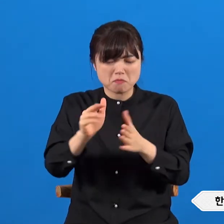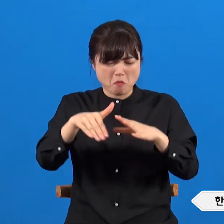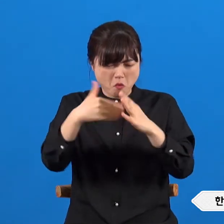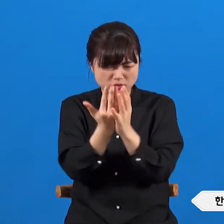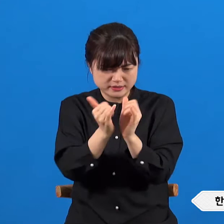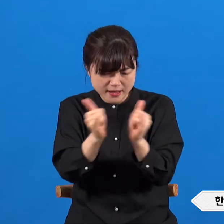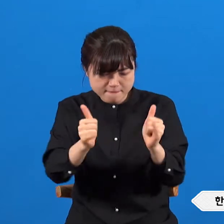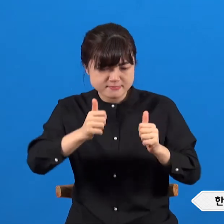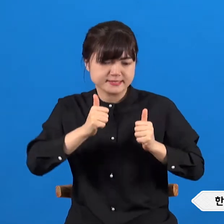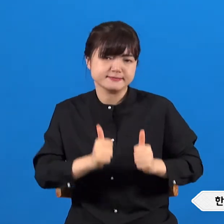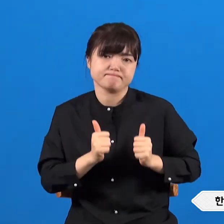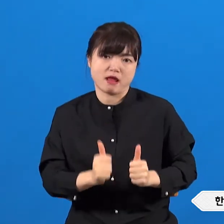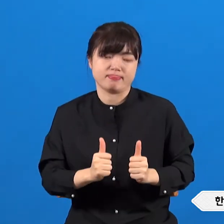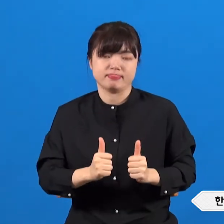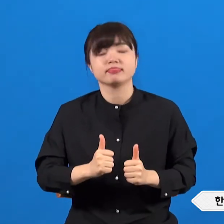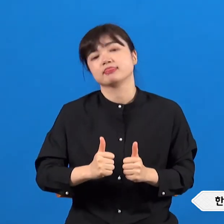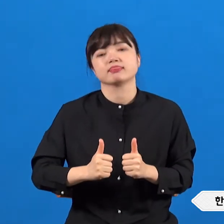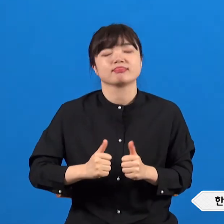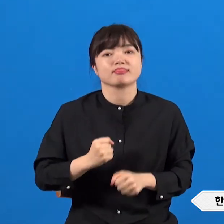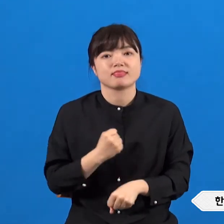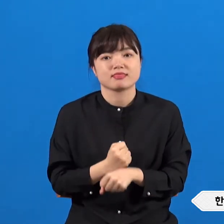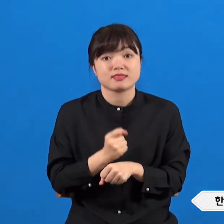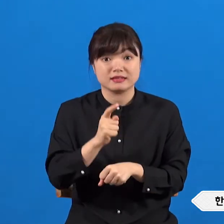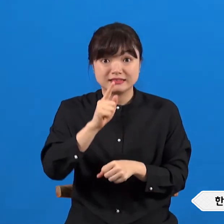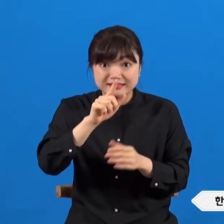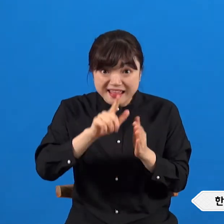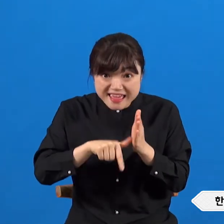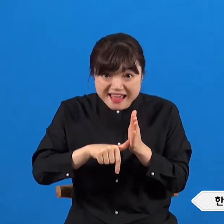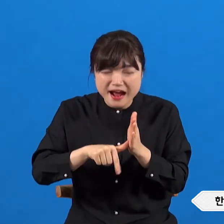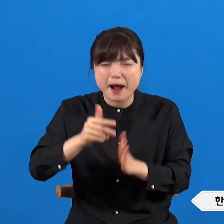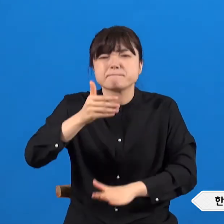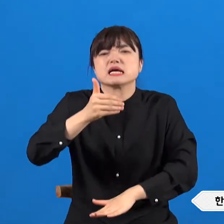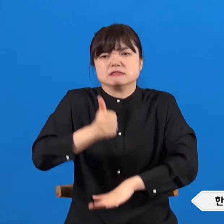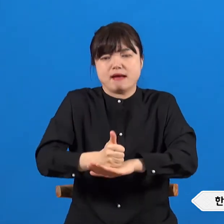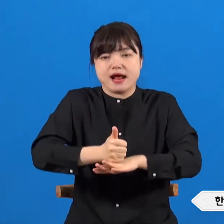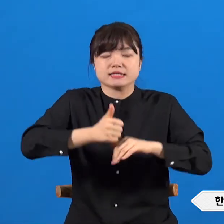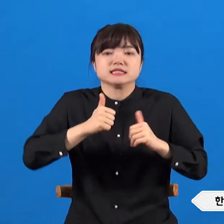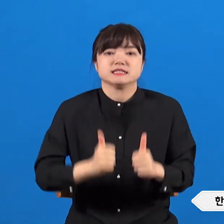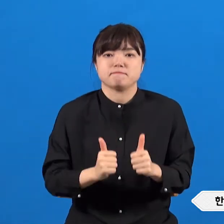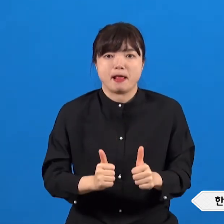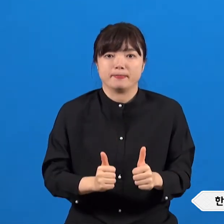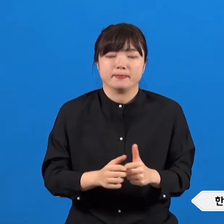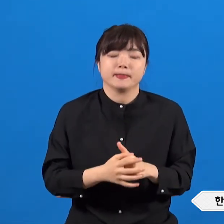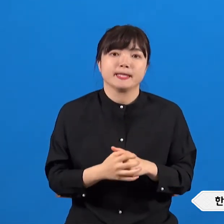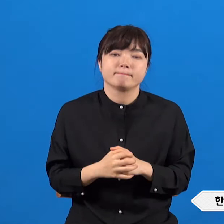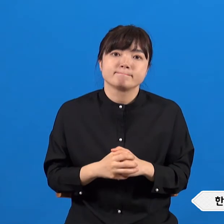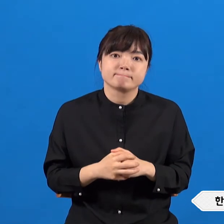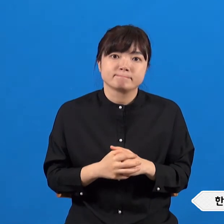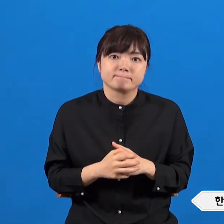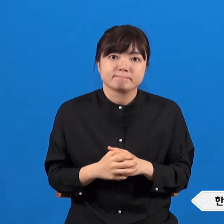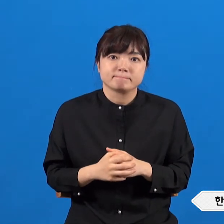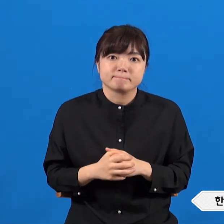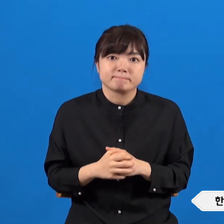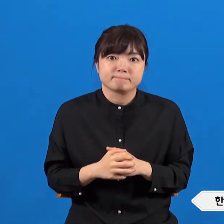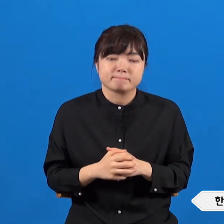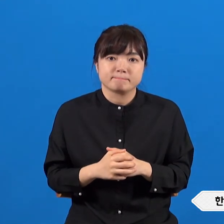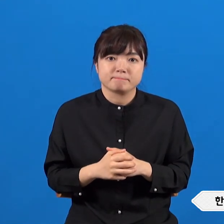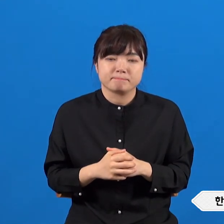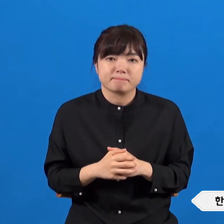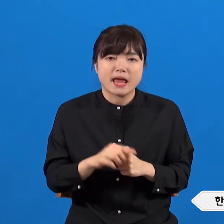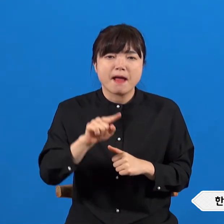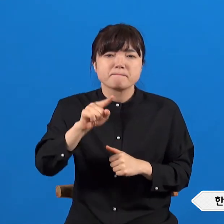사람들을 심판하십니다. 그것이 마지막 심판, 최후의 심판입니다.